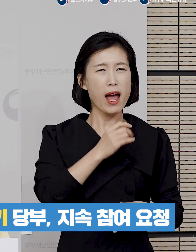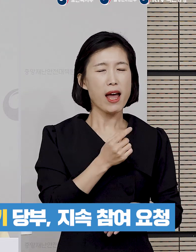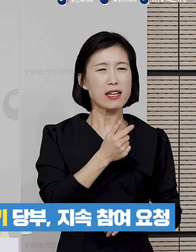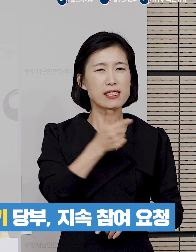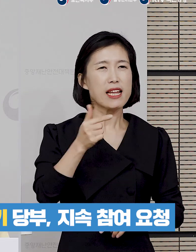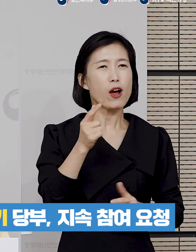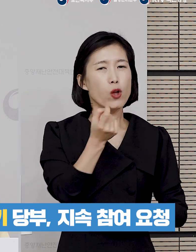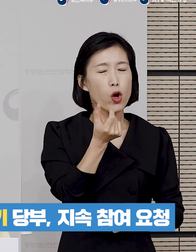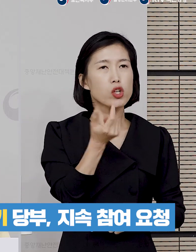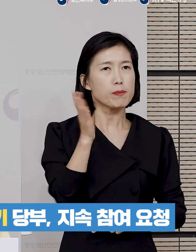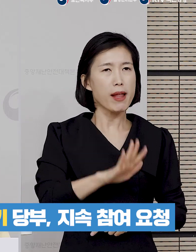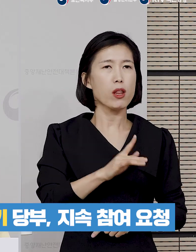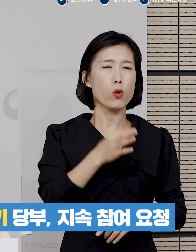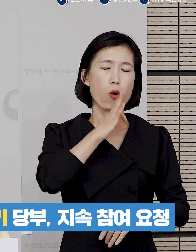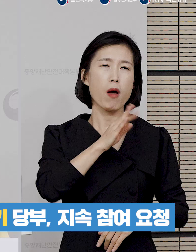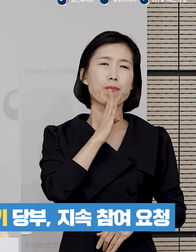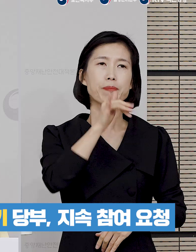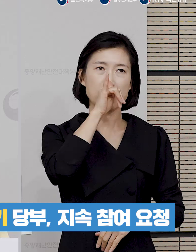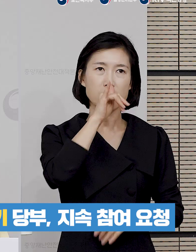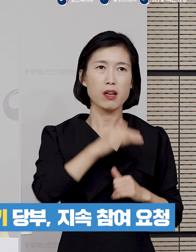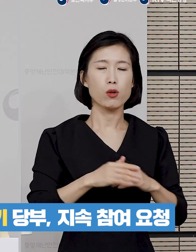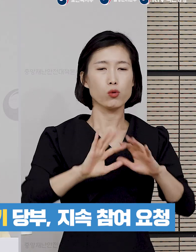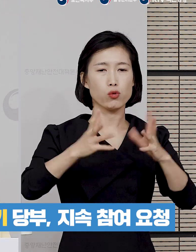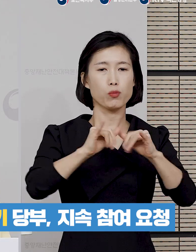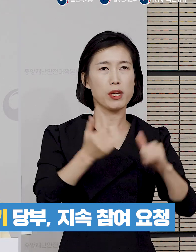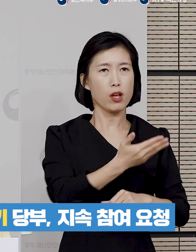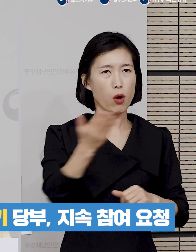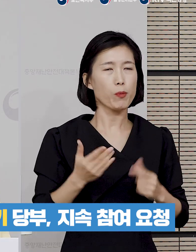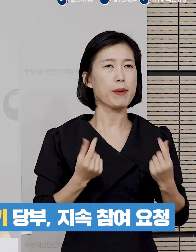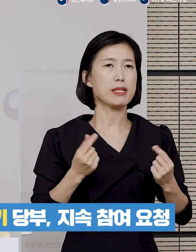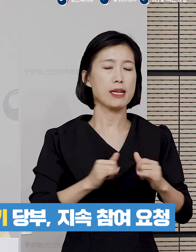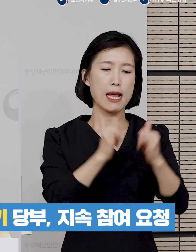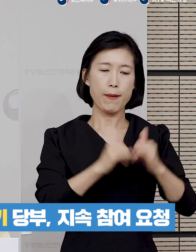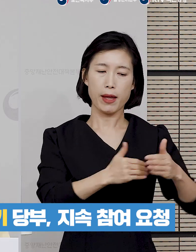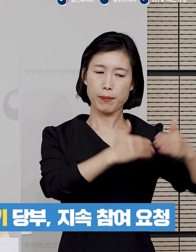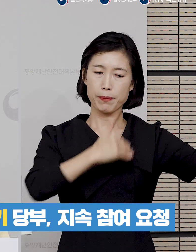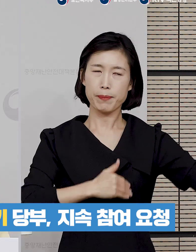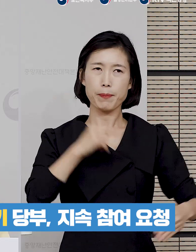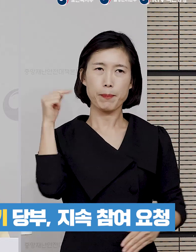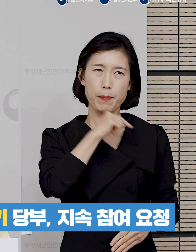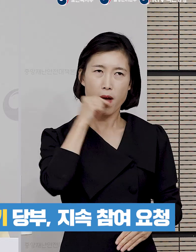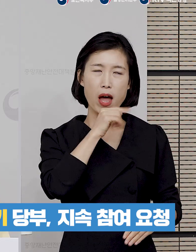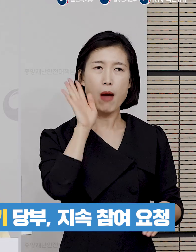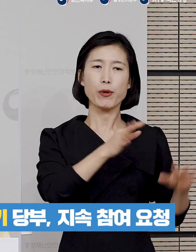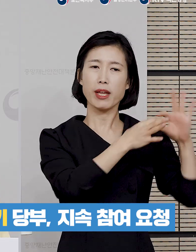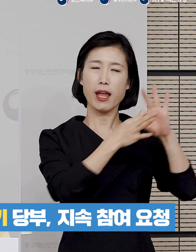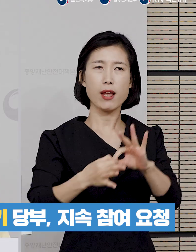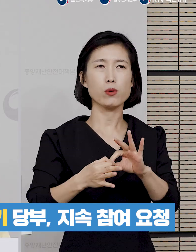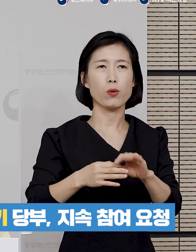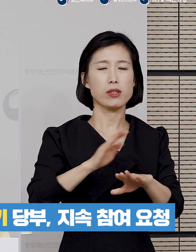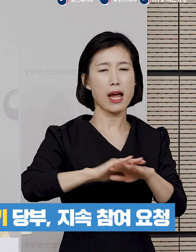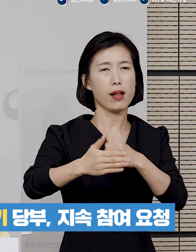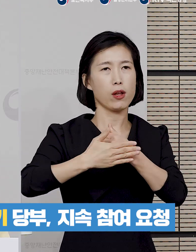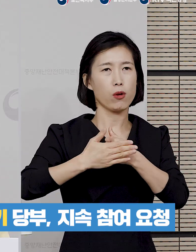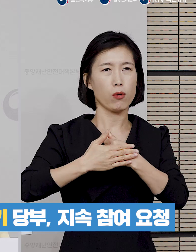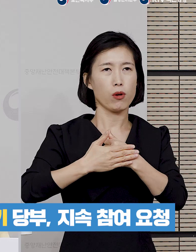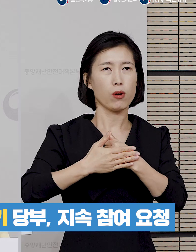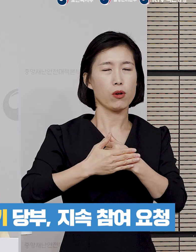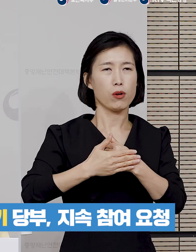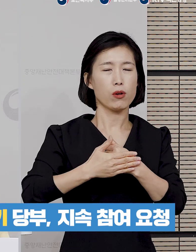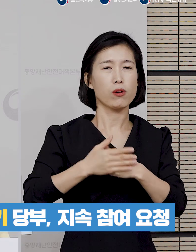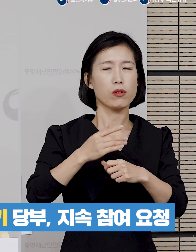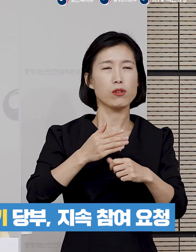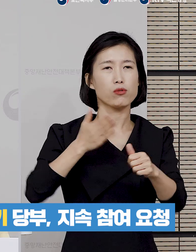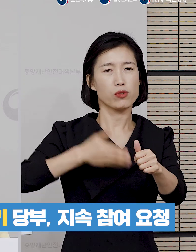조금씩이지만 분명하게 나타나고 있으며 국민들께서 도 강화된 사회적 거리 두기에 지속적으로